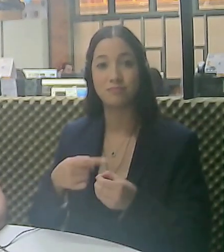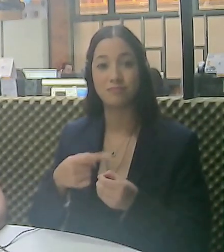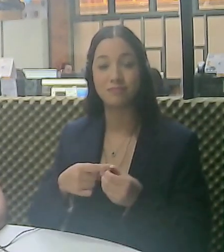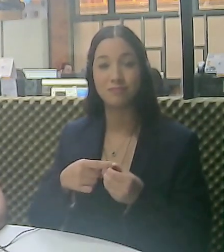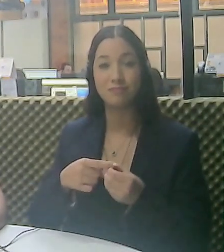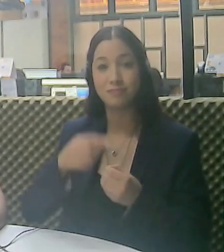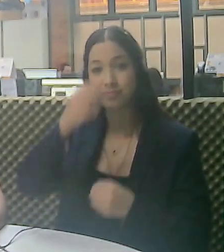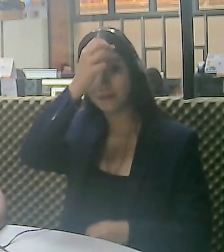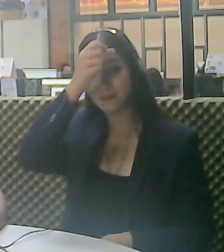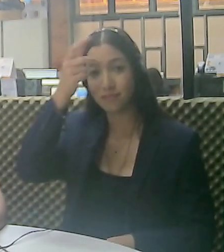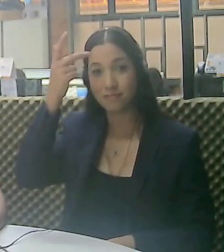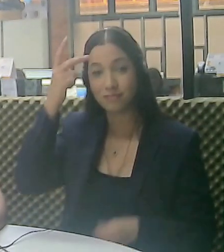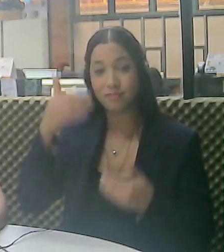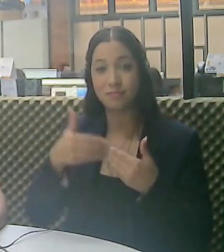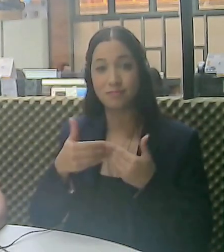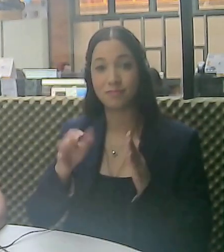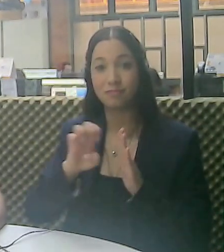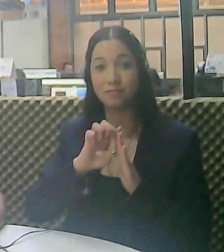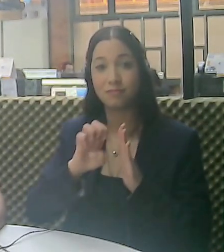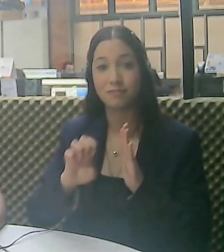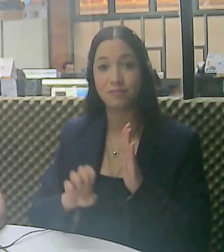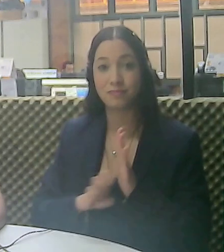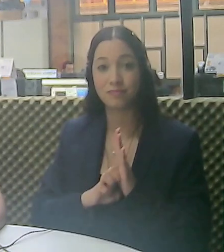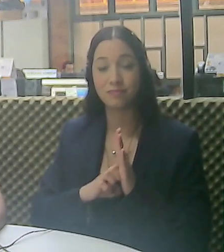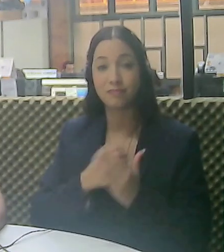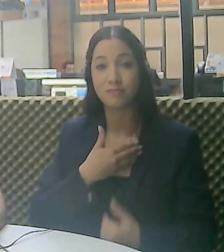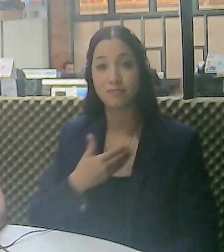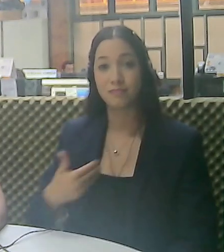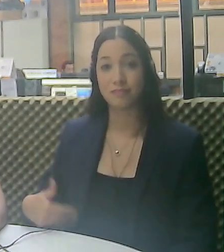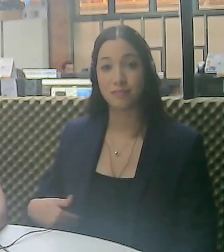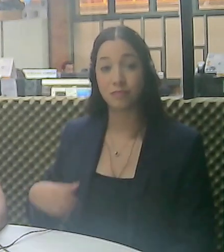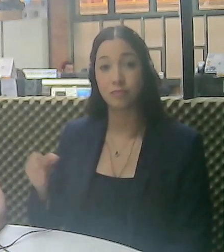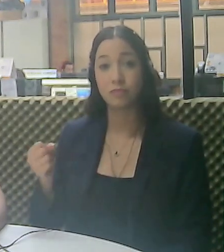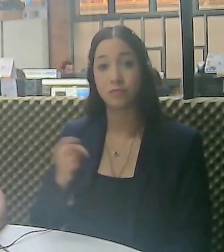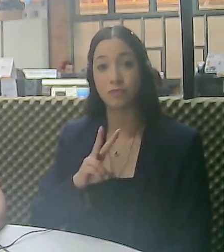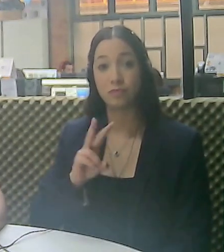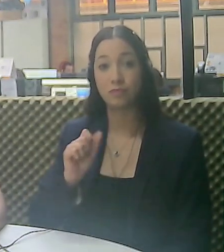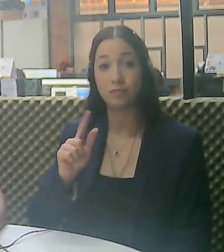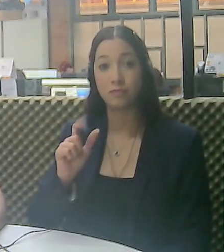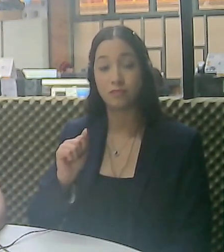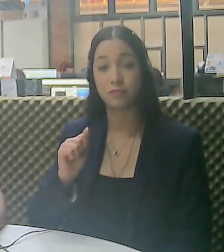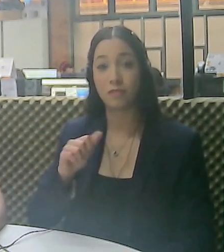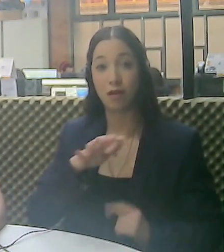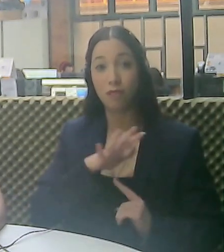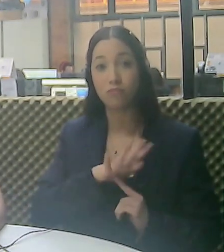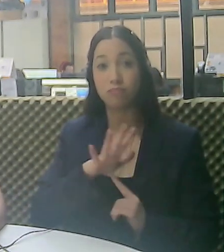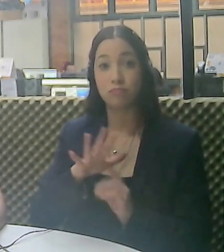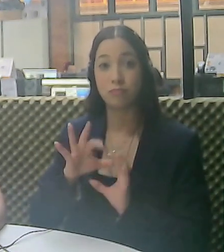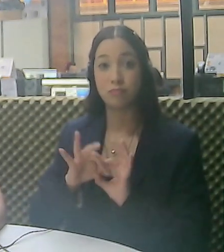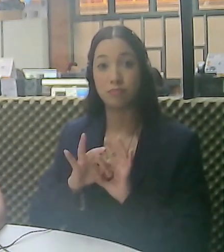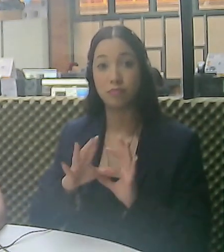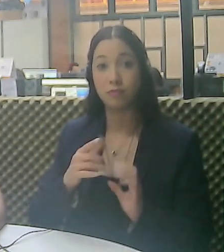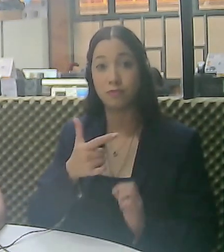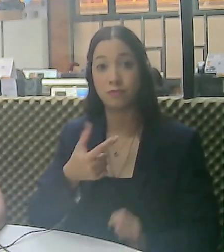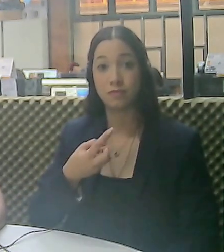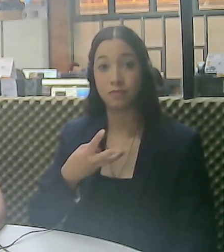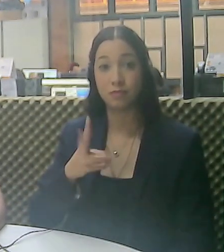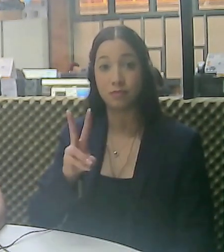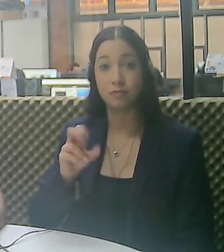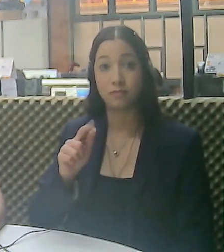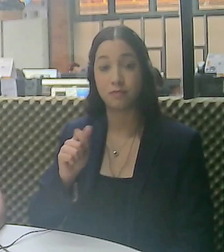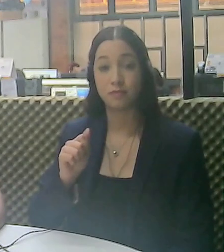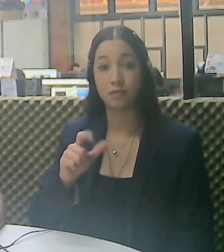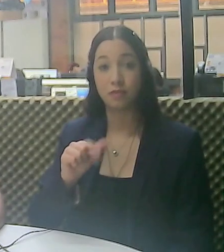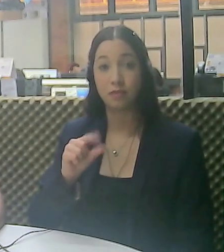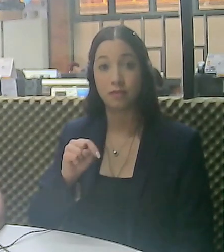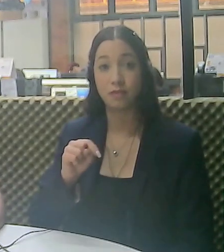a Prefeitura abre edital de concorrência pública para novas vagas nas feiras livres. Ao todo, são 23 vagas, sendo